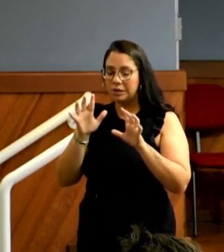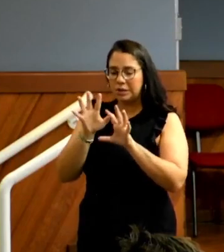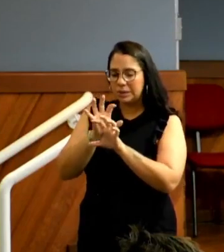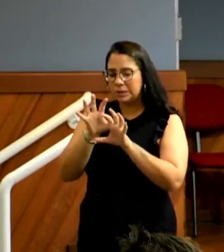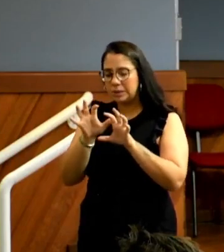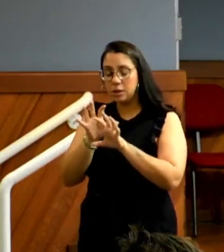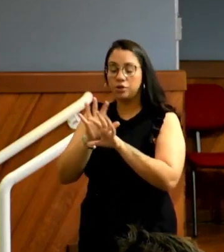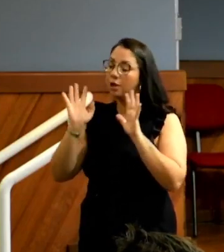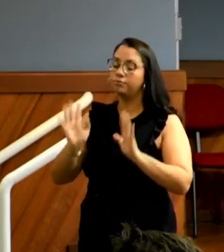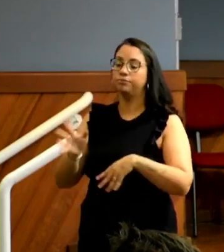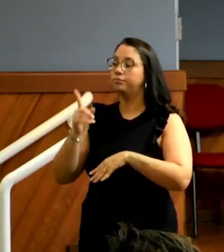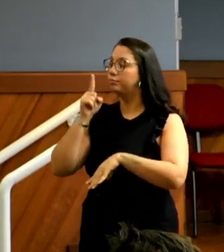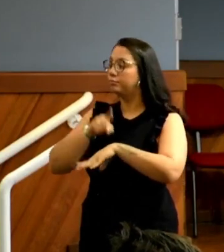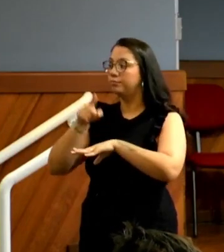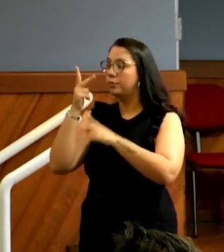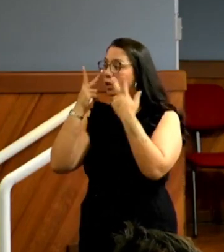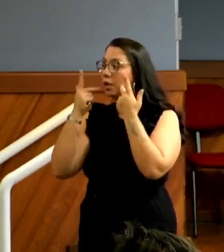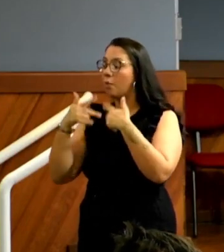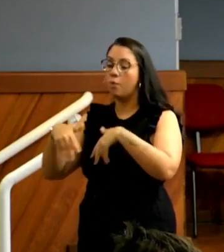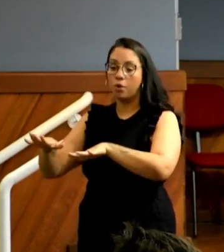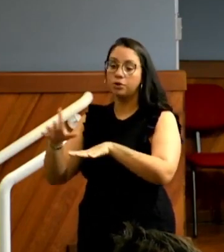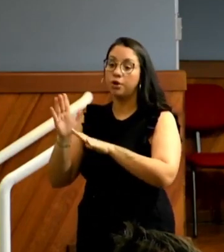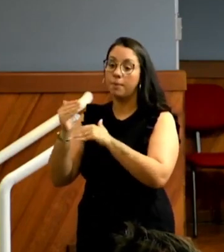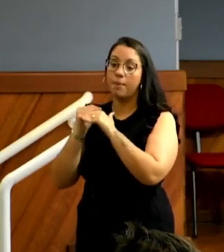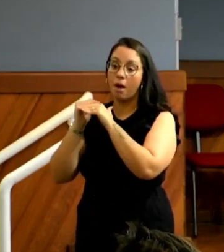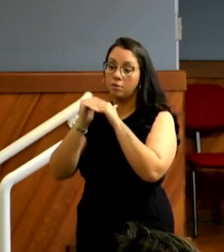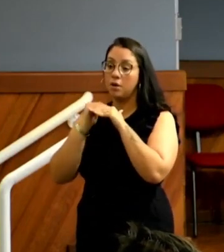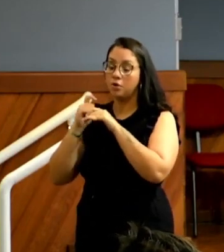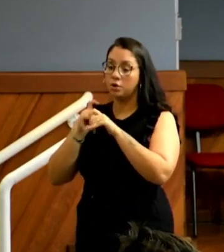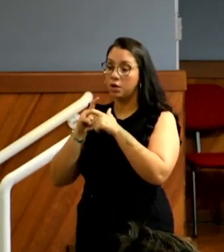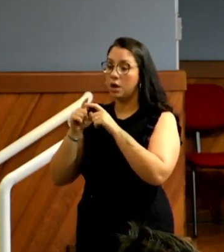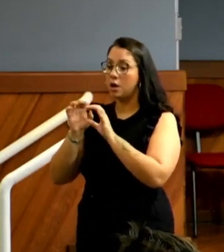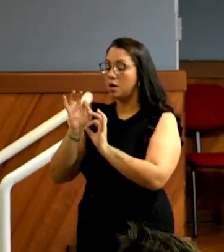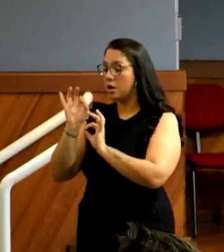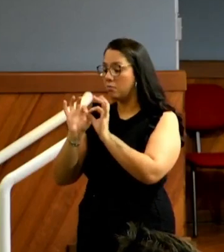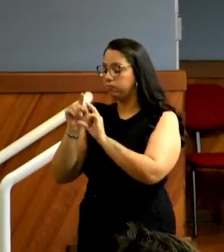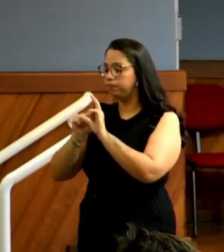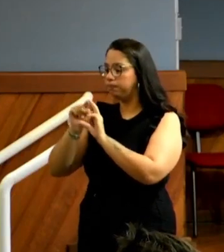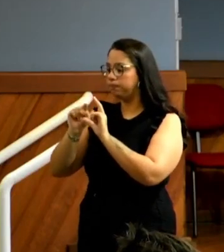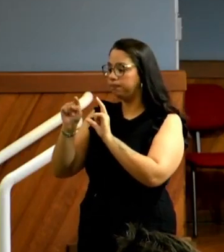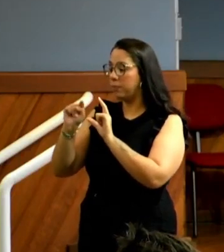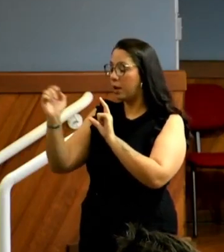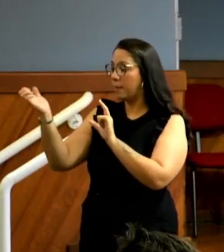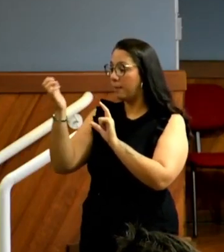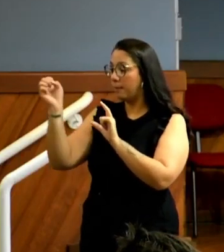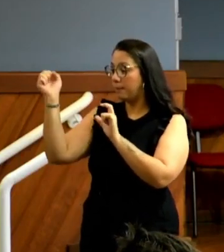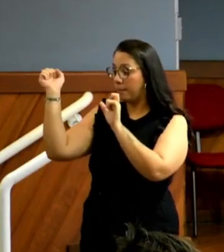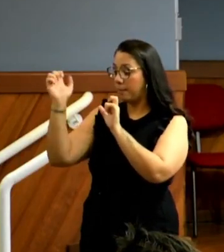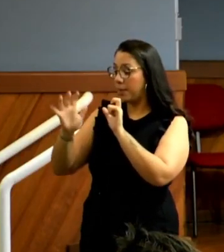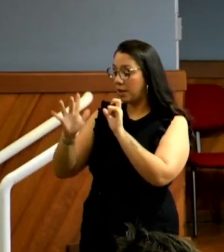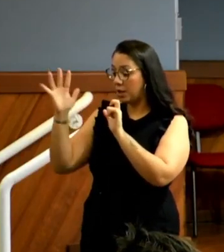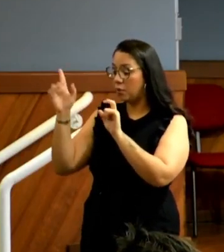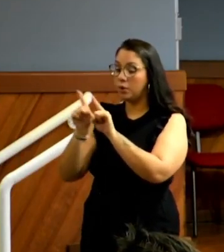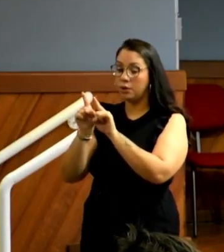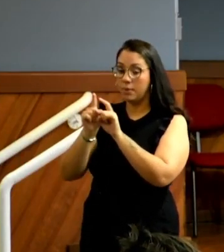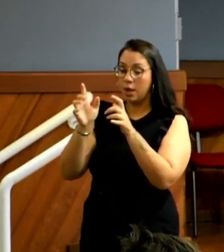esmaecidas, ele automaticamente, ele tem já por padrão uma regulação de brilho e de contraste. Então, ele mexe